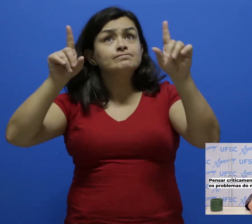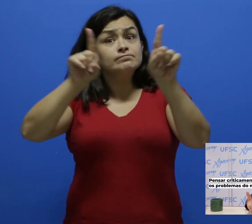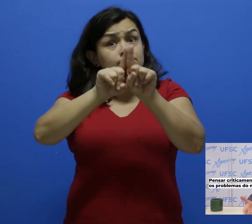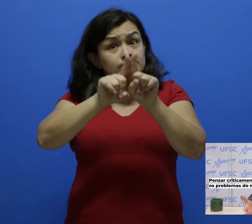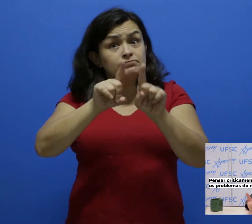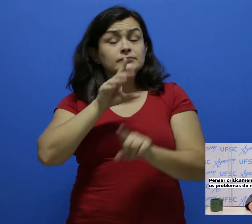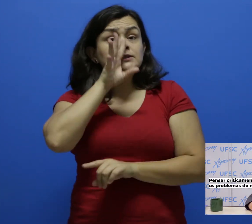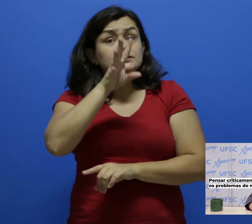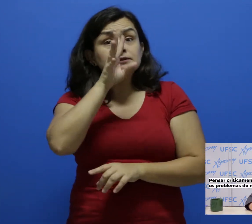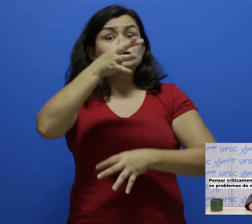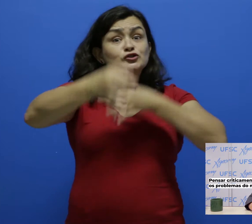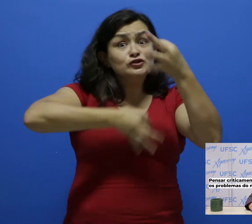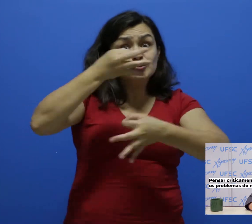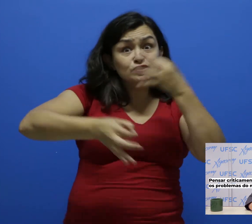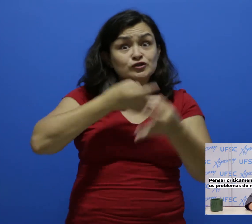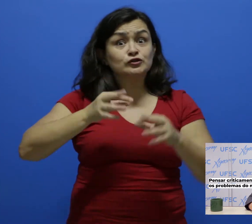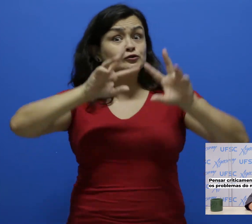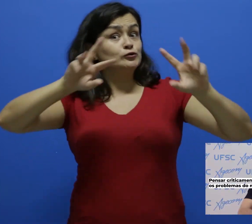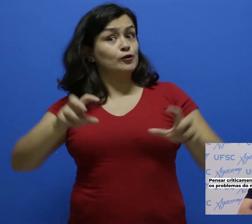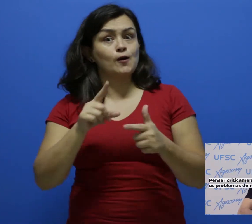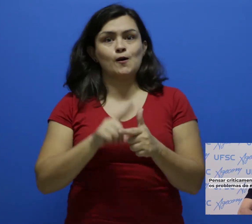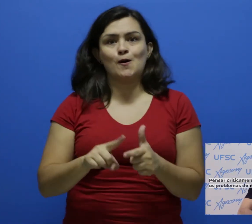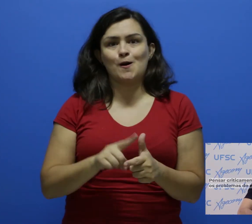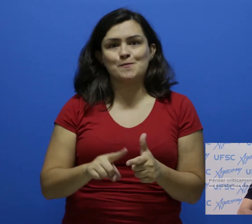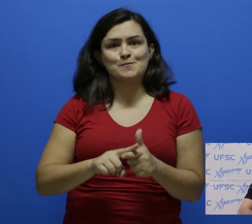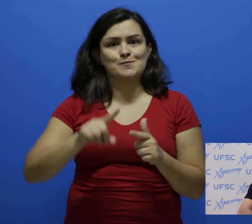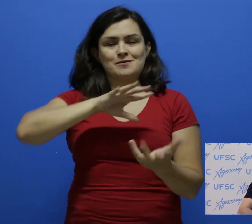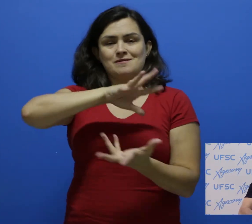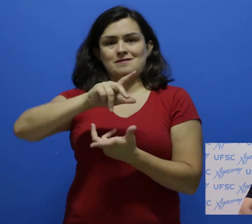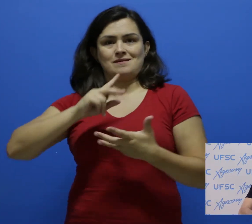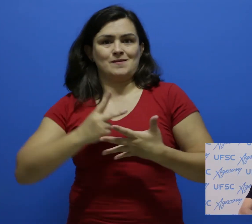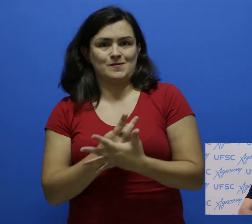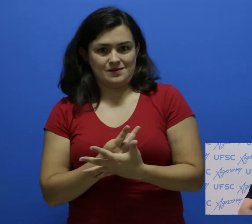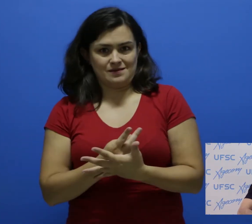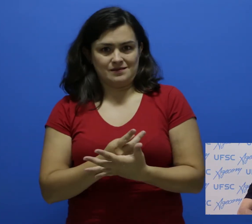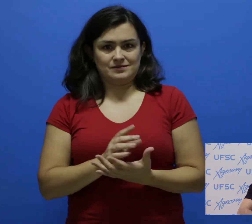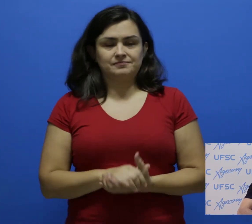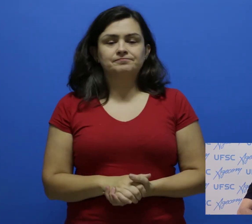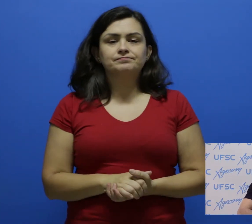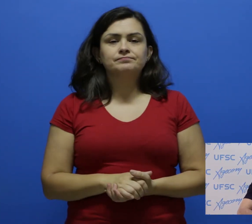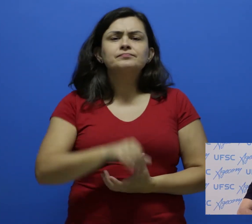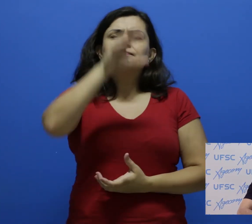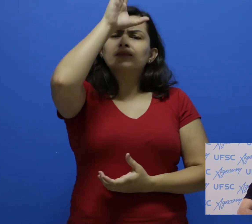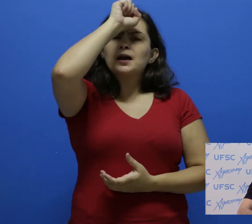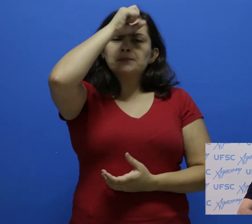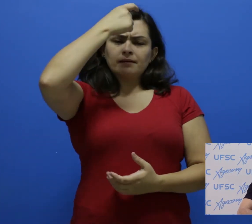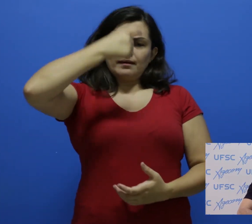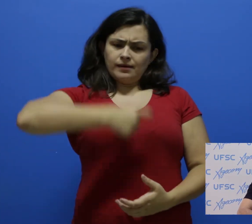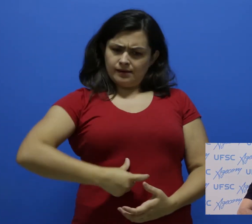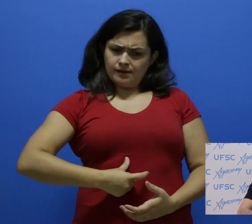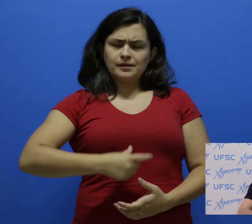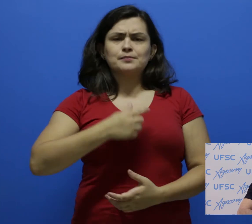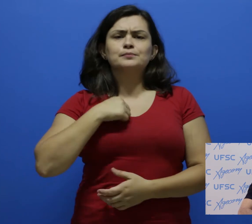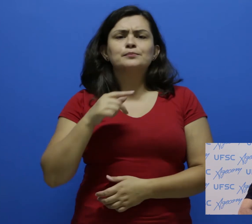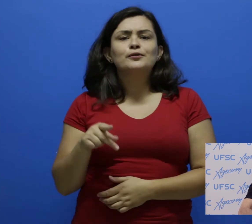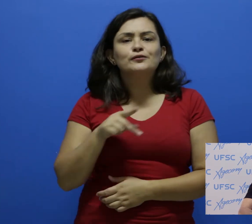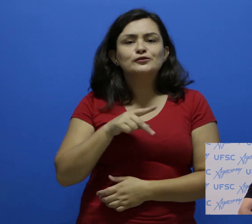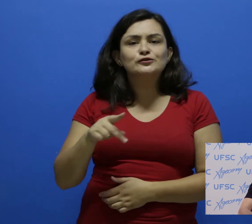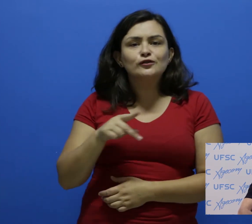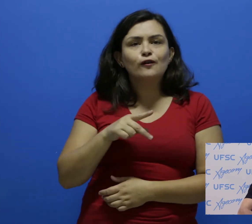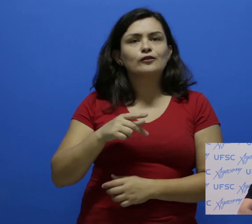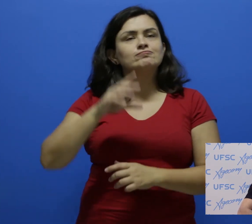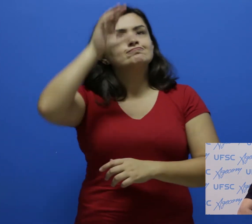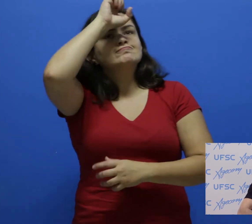pensar criticamente sobre os problemas do mundo. Aprender a ser professor e aprender a ser aluno é um processo muito lento,